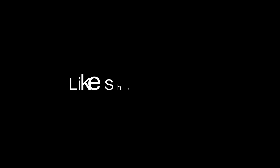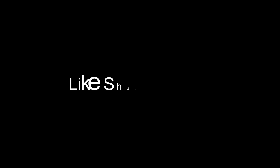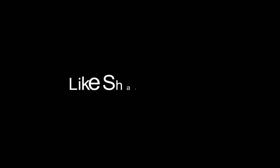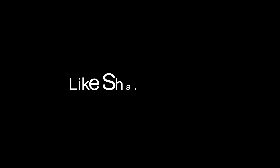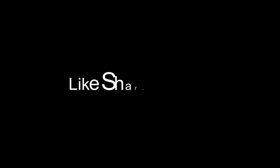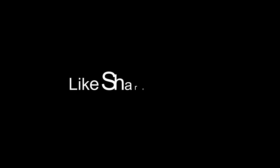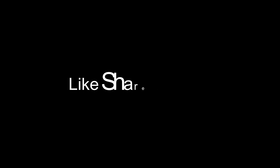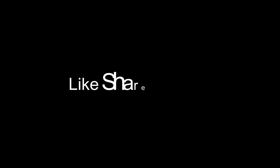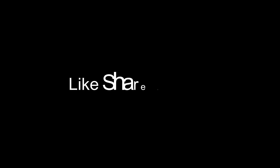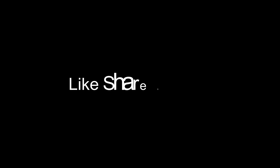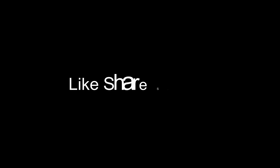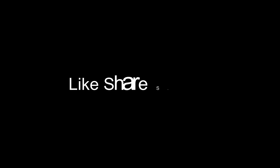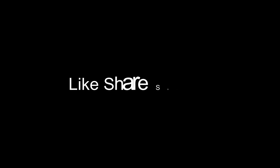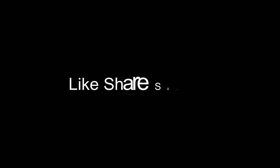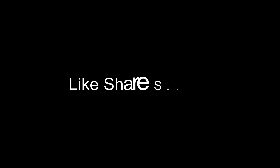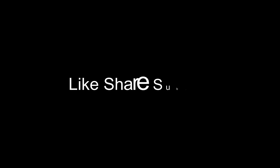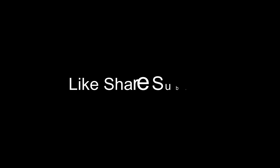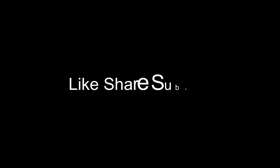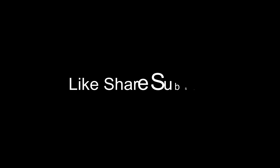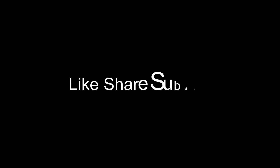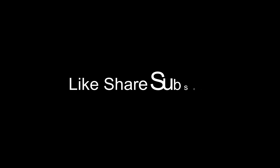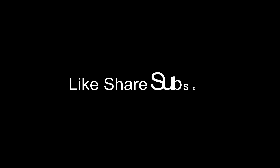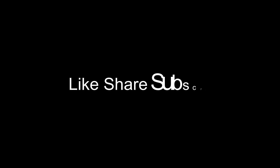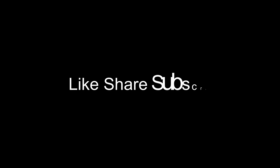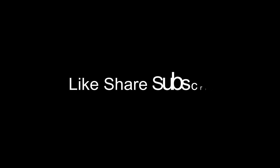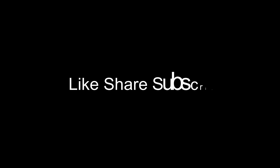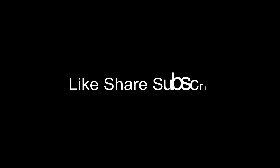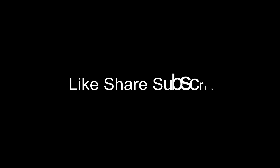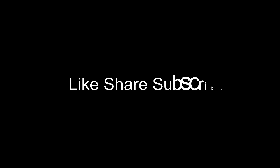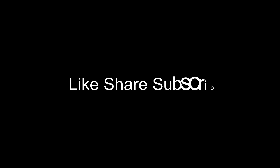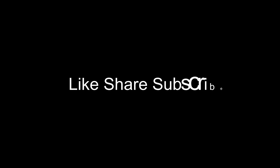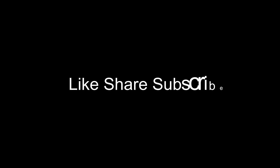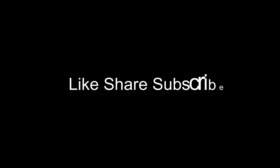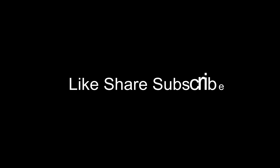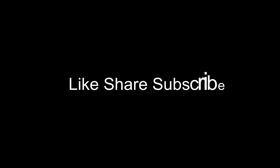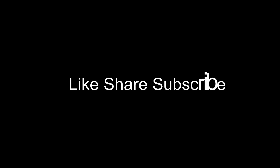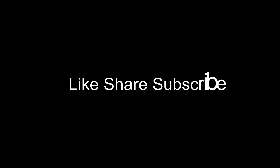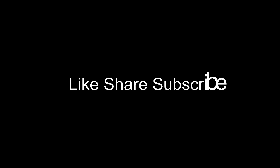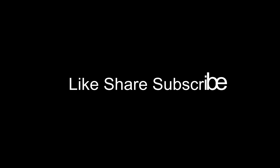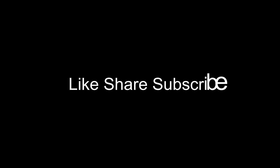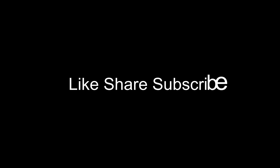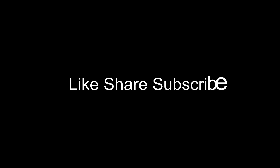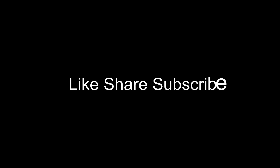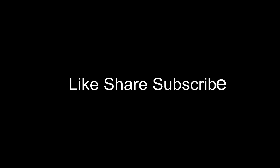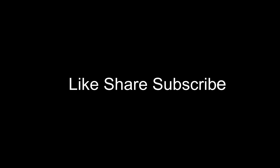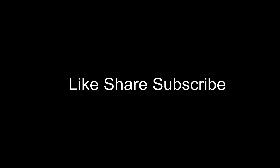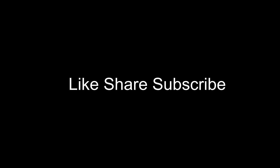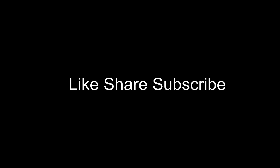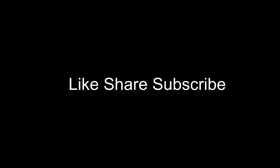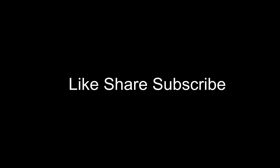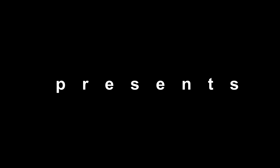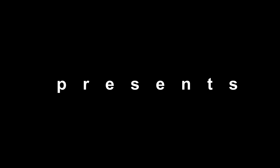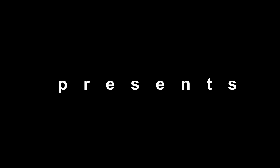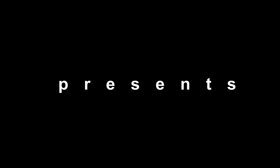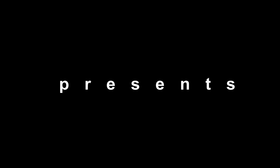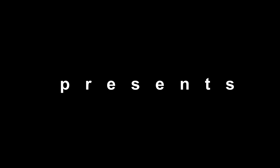में सोने की घंटी, शाम का स्पेशल लंच, घर से आई चिट्ठी का इंतजार, सरस्वती पूजा का माहौल, स्कूल के माल डे के प्रोग्राम की तैयारी, गोल्डन नाइट